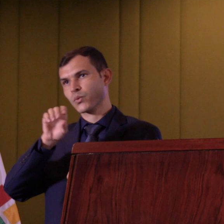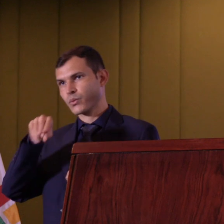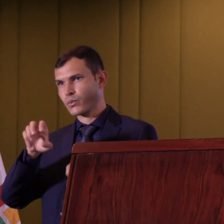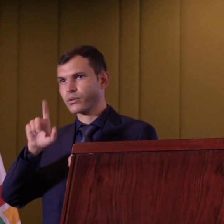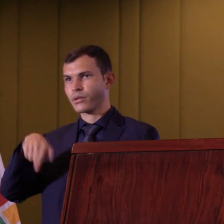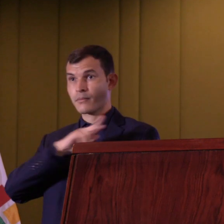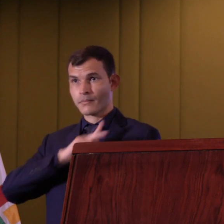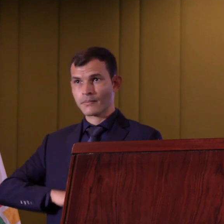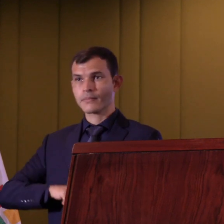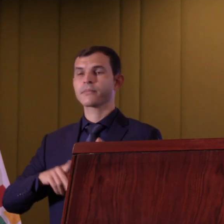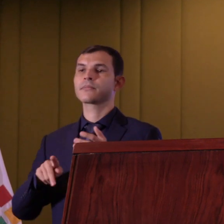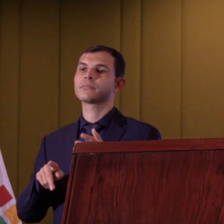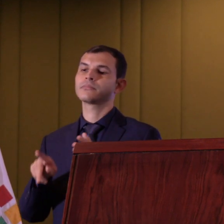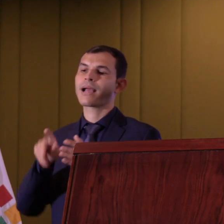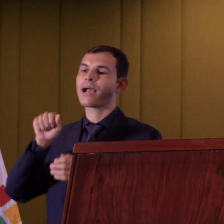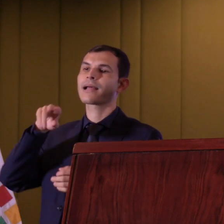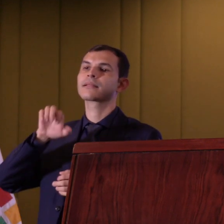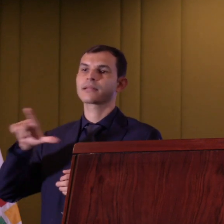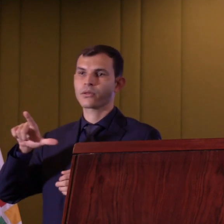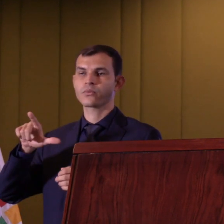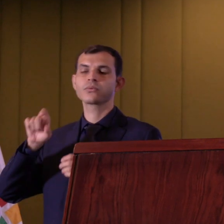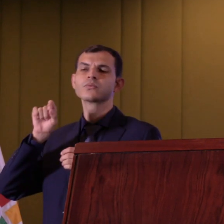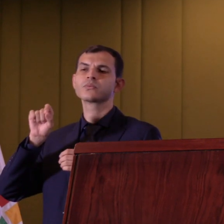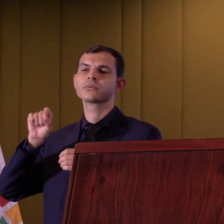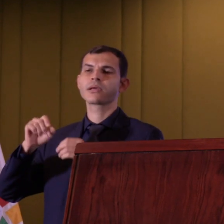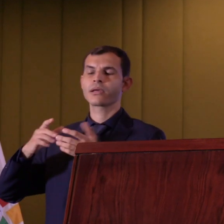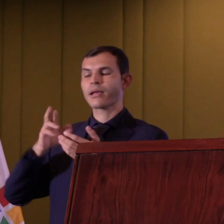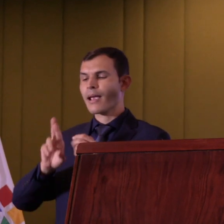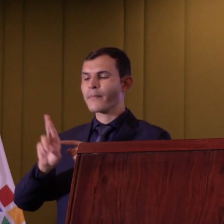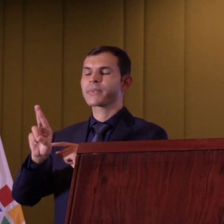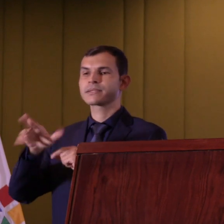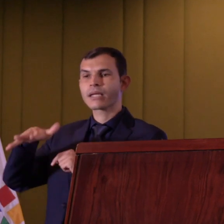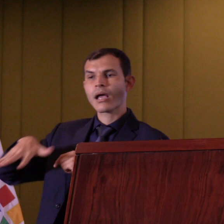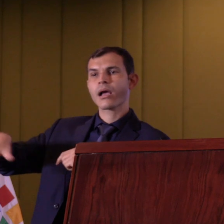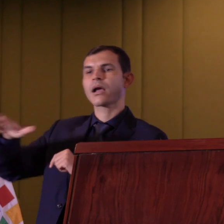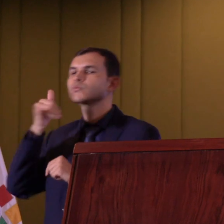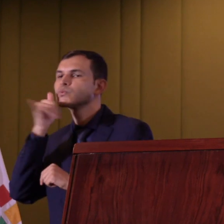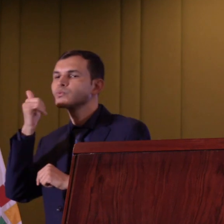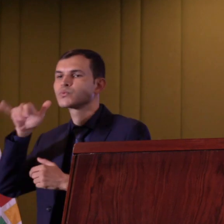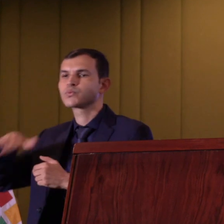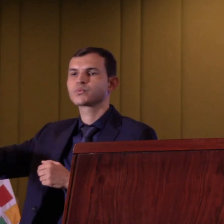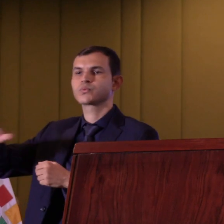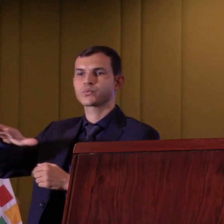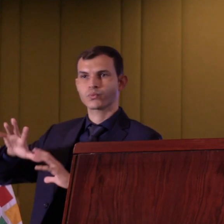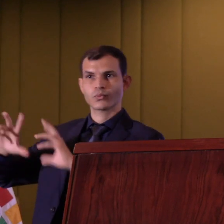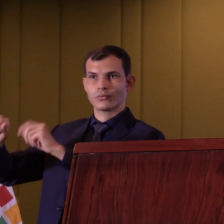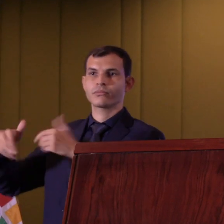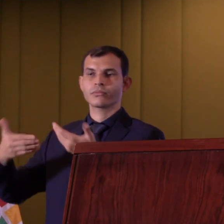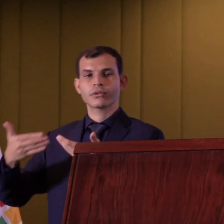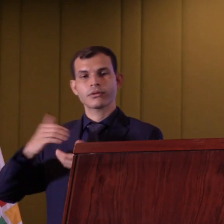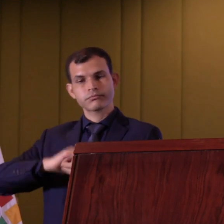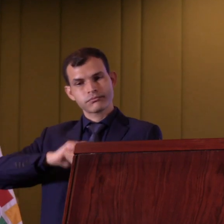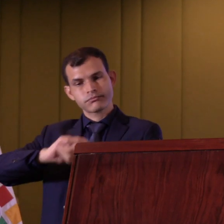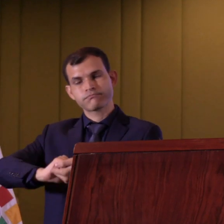que, representando todo o setor elétrico, eu, na sua pessoa, gostaria de cumprimentá-lo e lhe dar os parabéns.